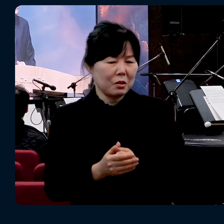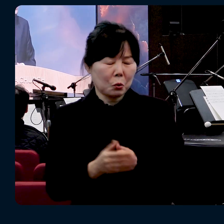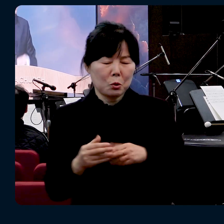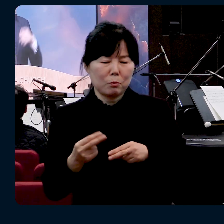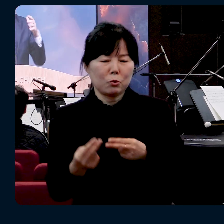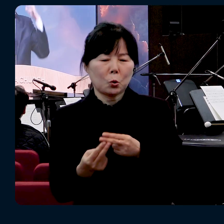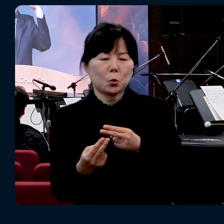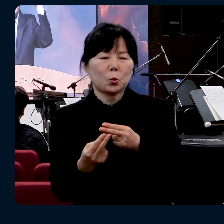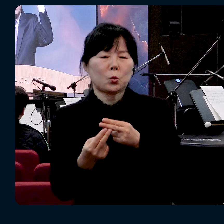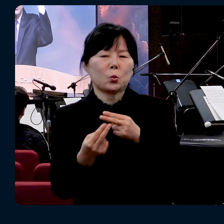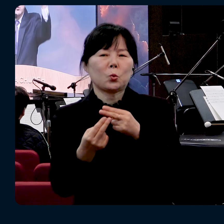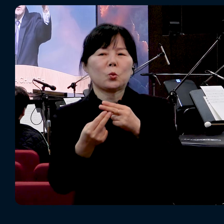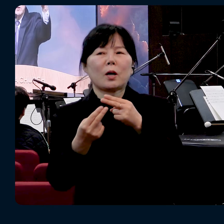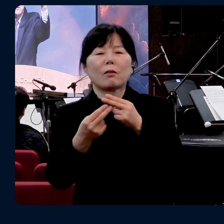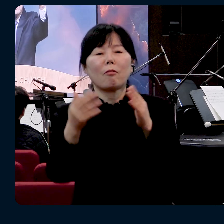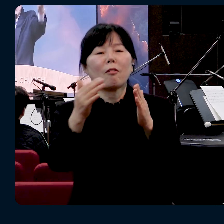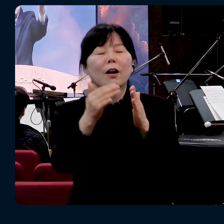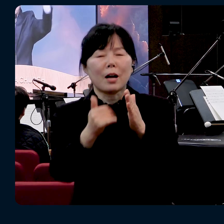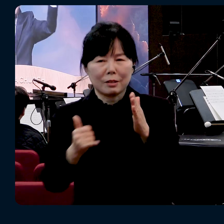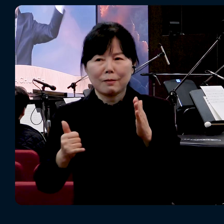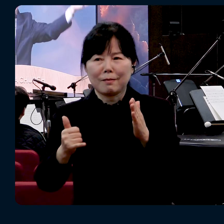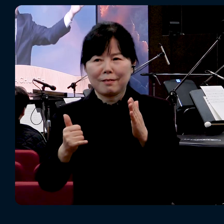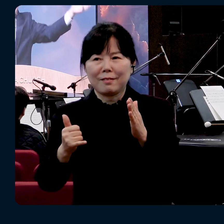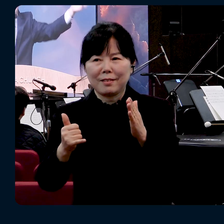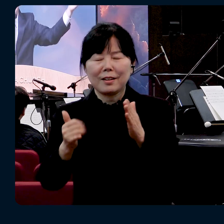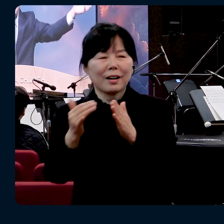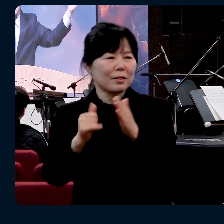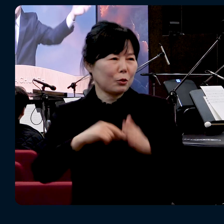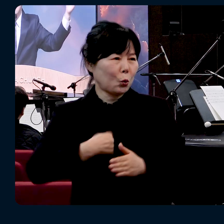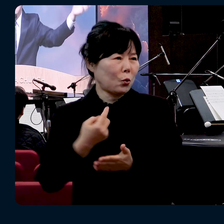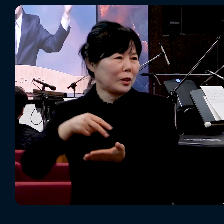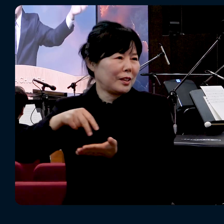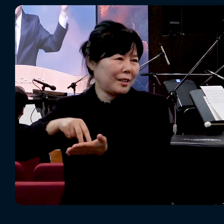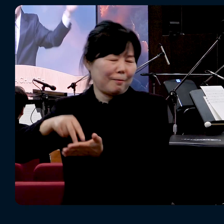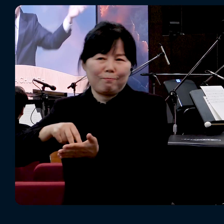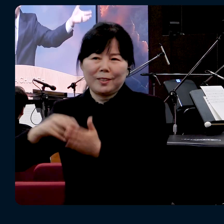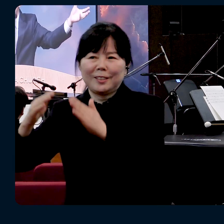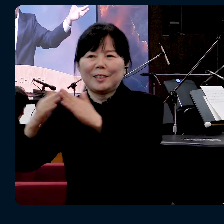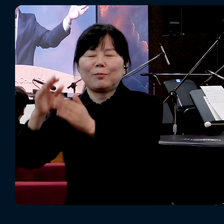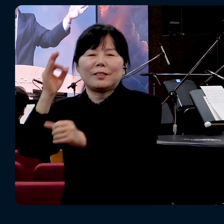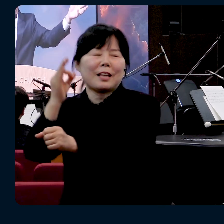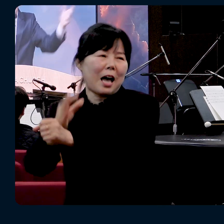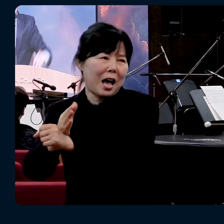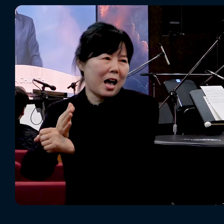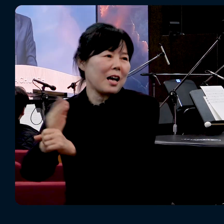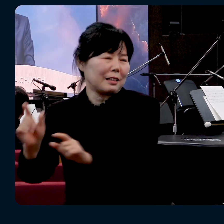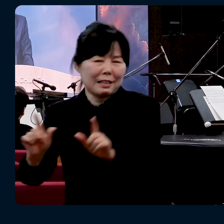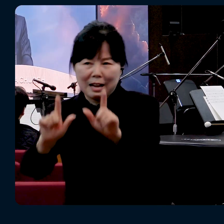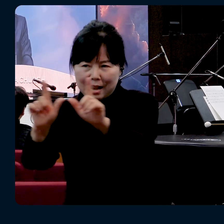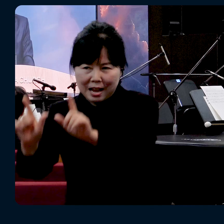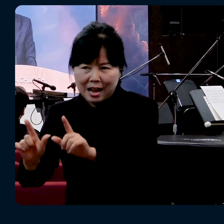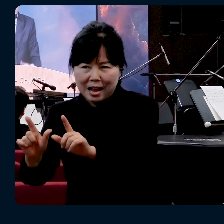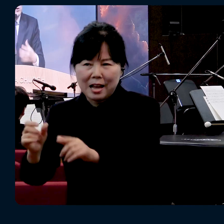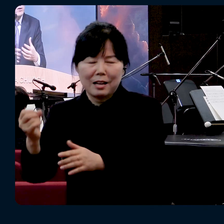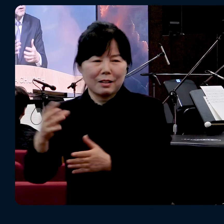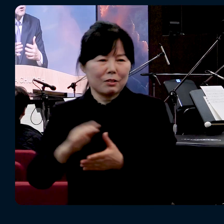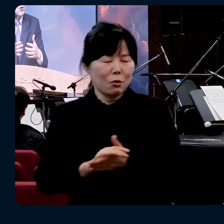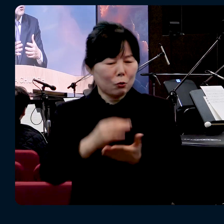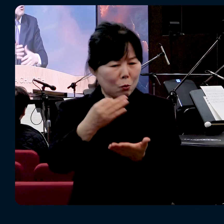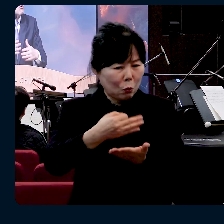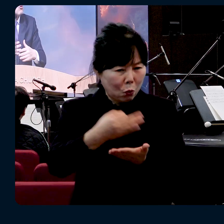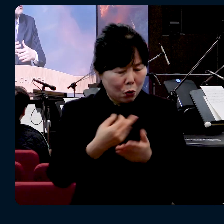조금씩 벌면서, 그러면서 일단 먼저 가족들이 따로 나가서 독립해서 집을 가고 살게 되고,